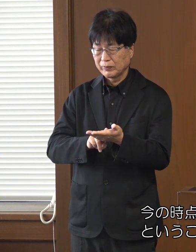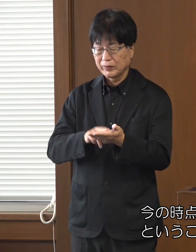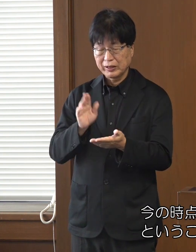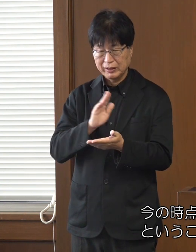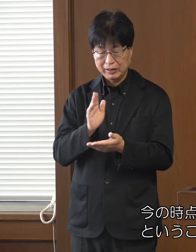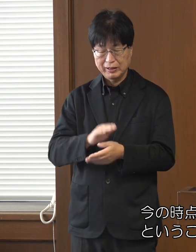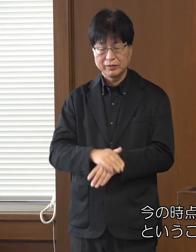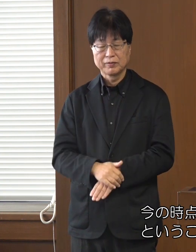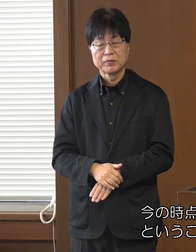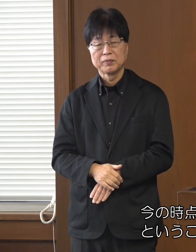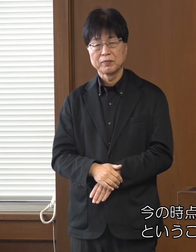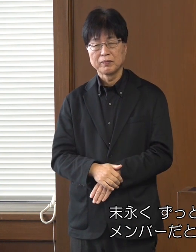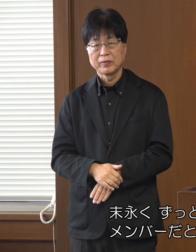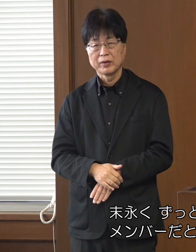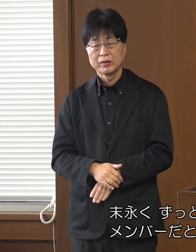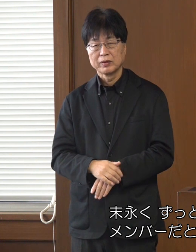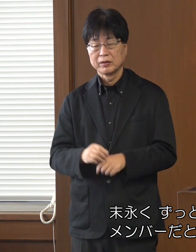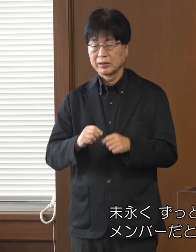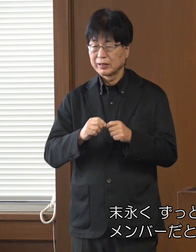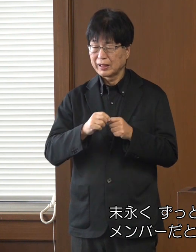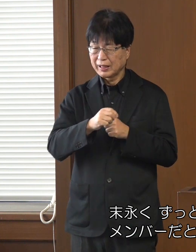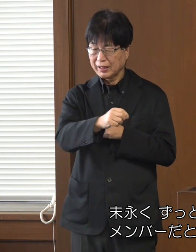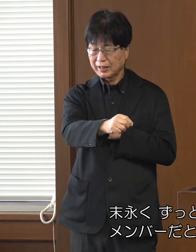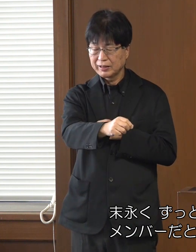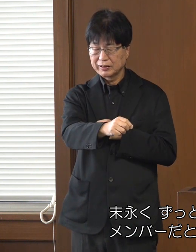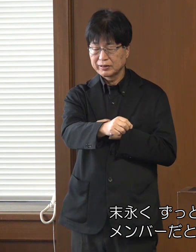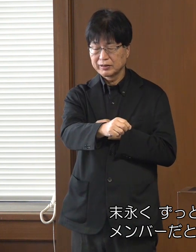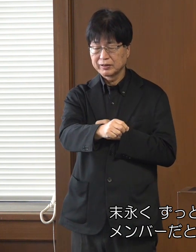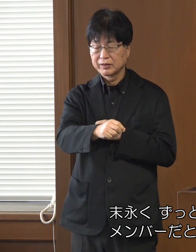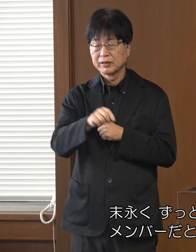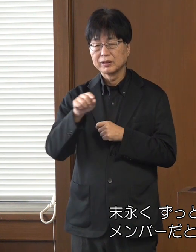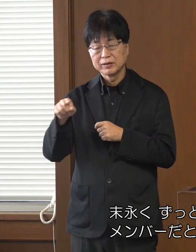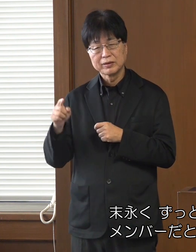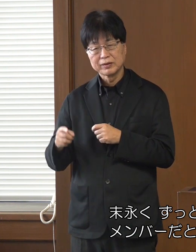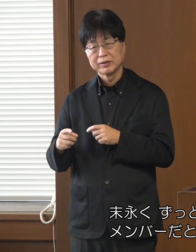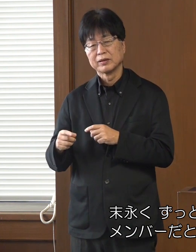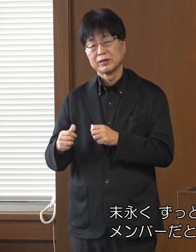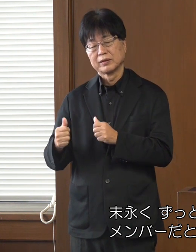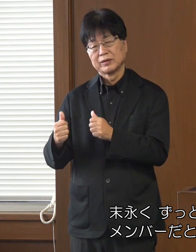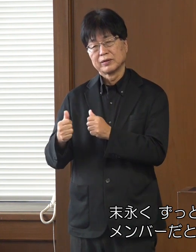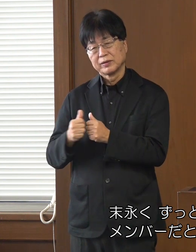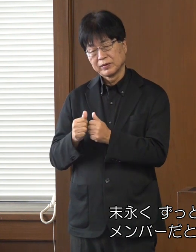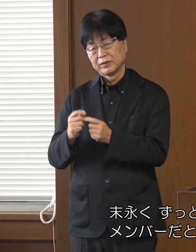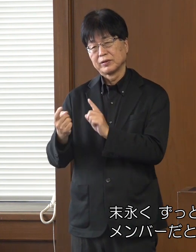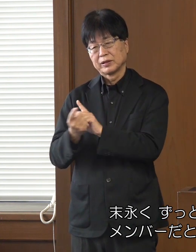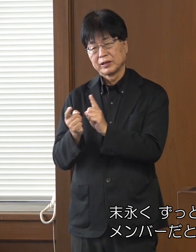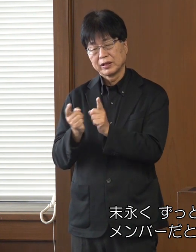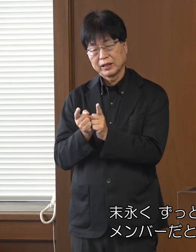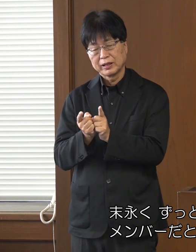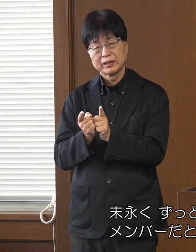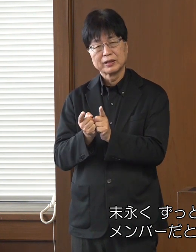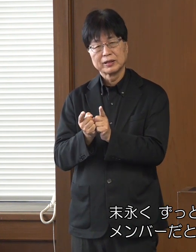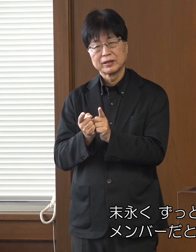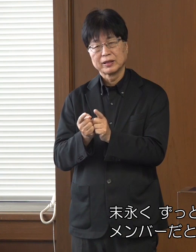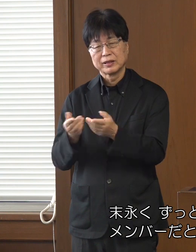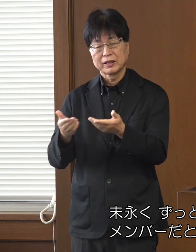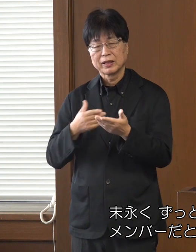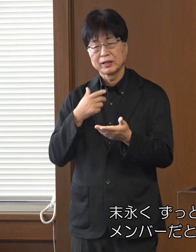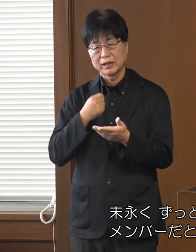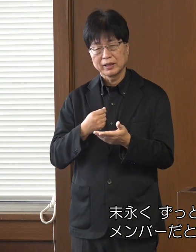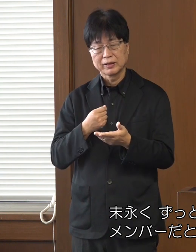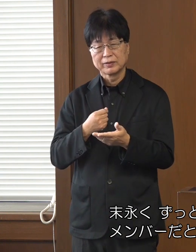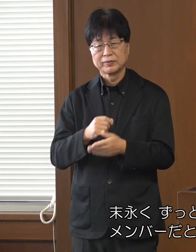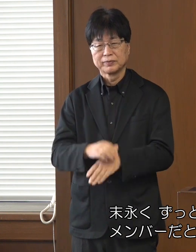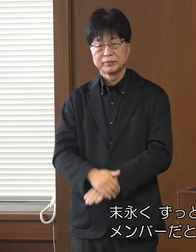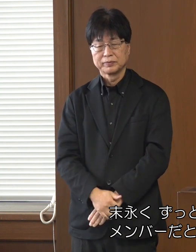けれども、末永く、まあ、ずっとパートナーであってほしいメンバーにだ